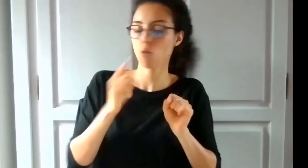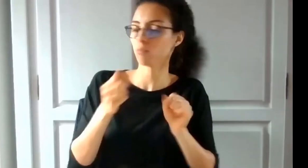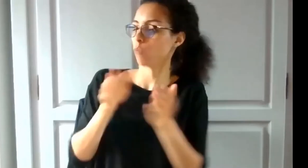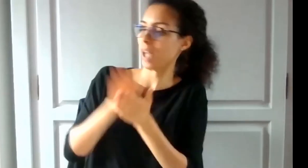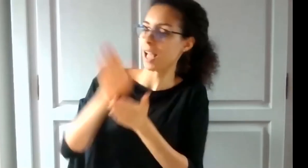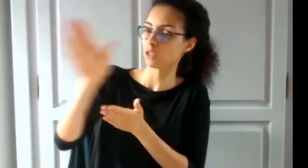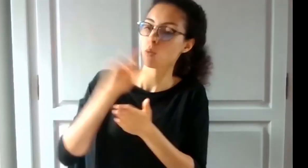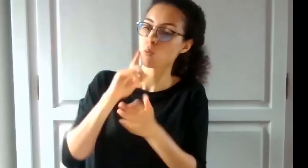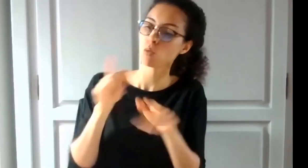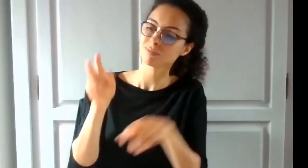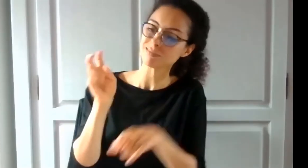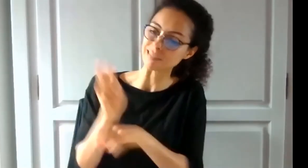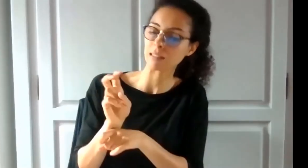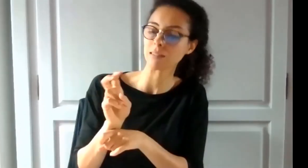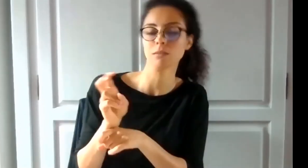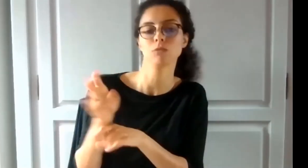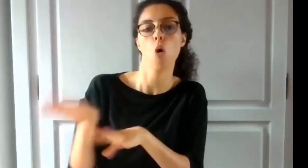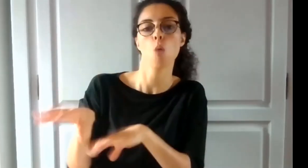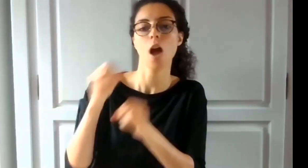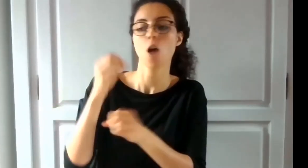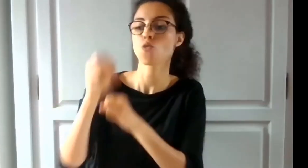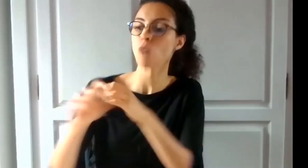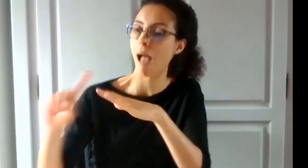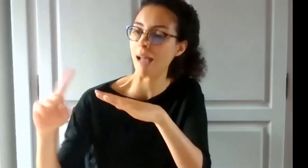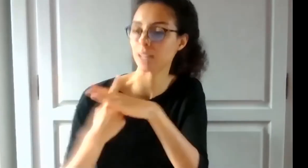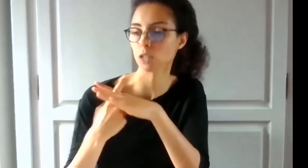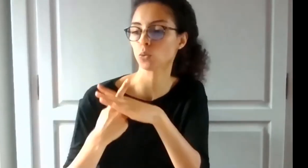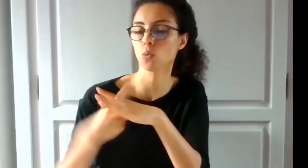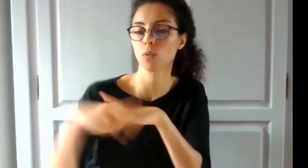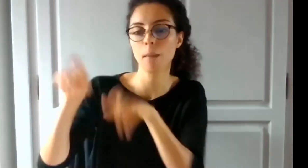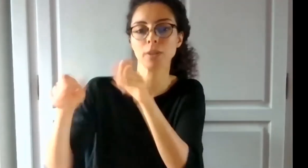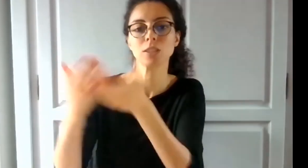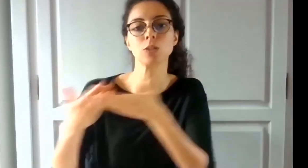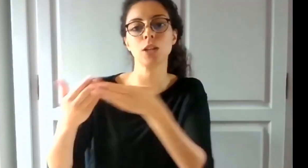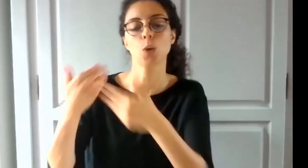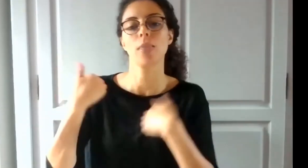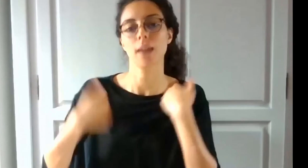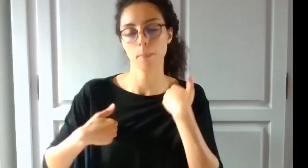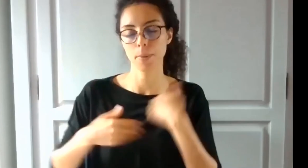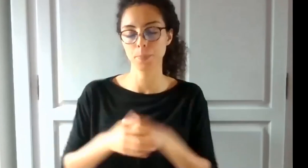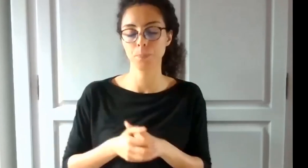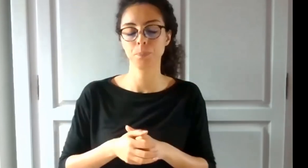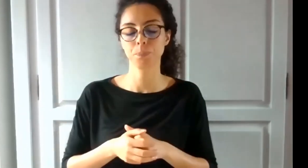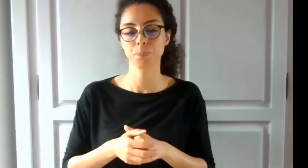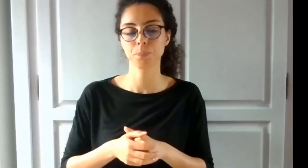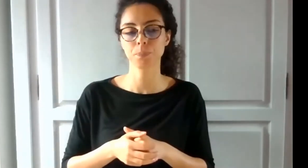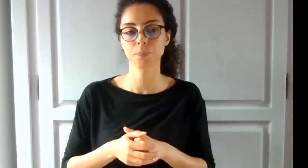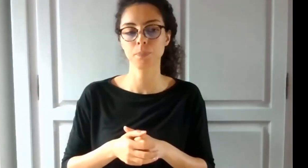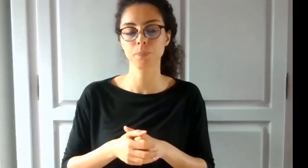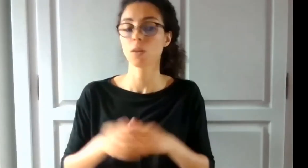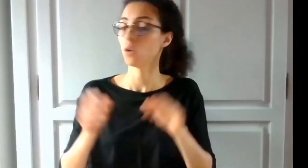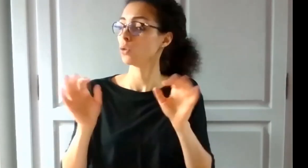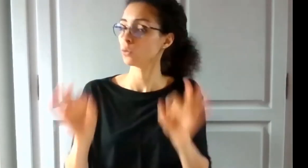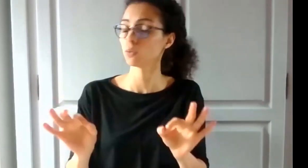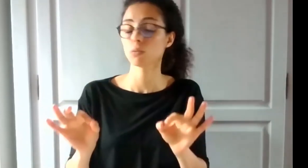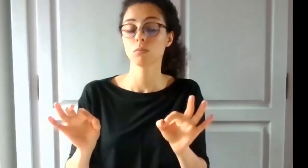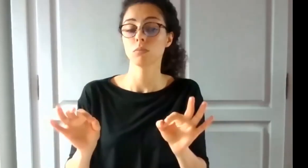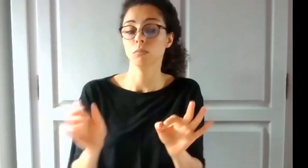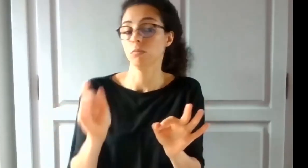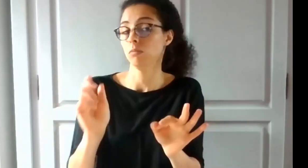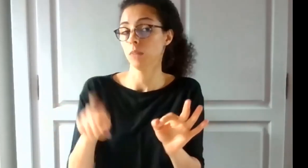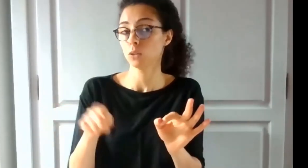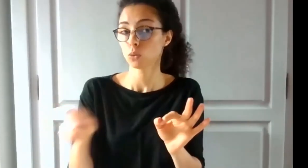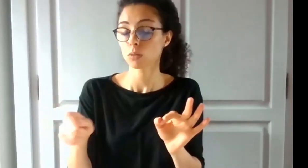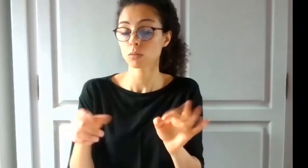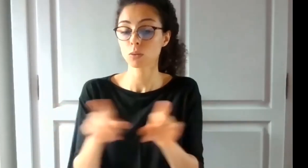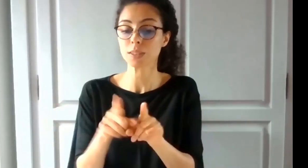l'insertion de la personne en situation d'handicap. Au-delà de ça, donc, effectivement, donc, il y a aussi